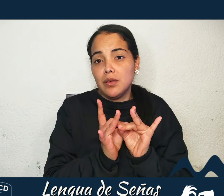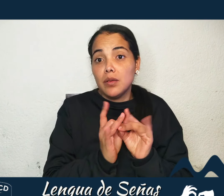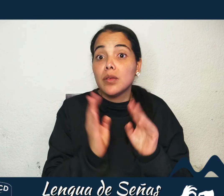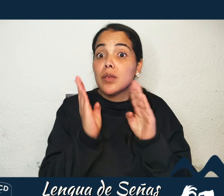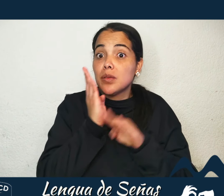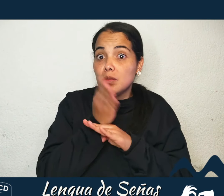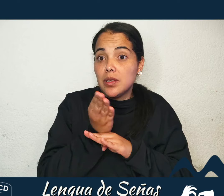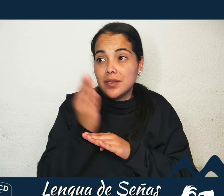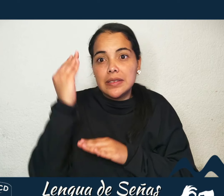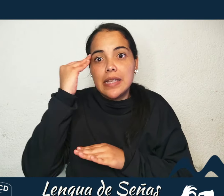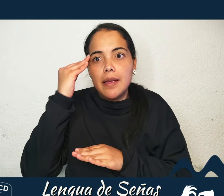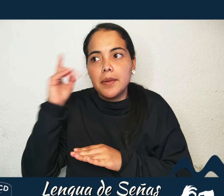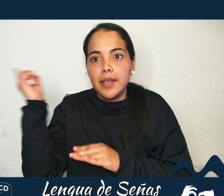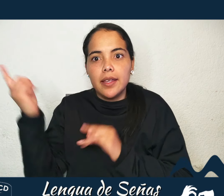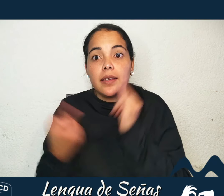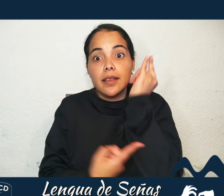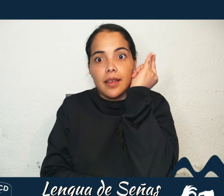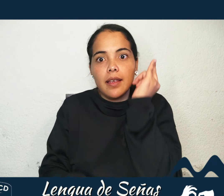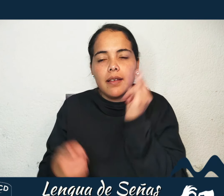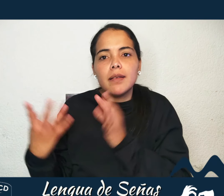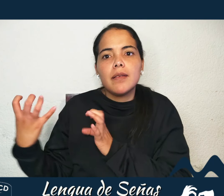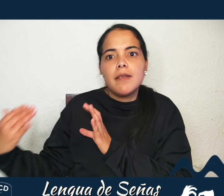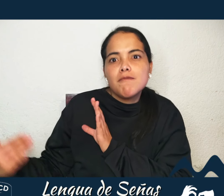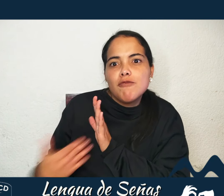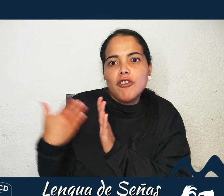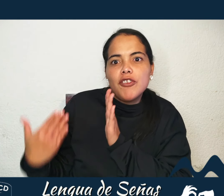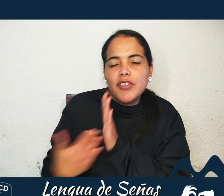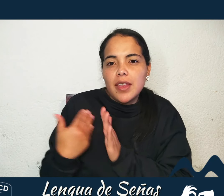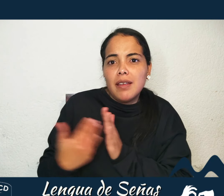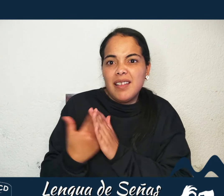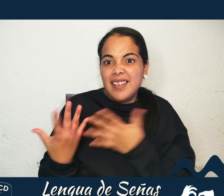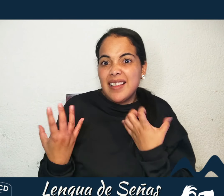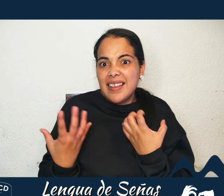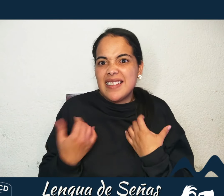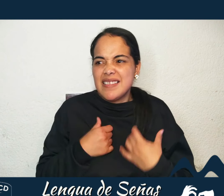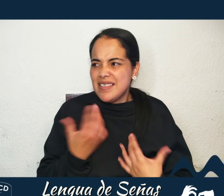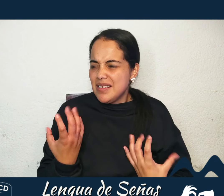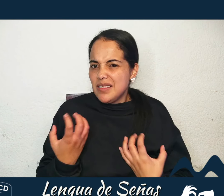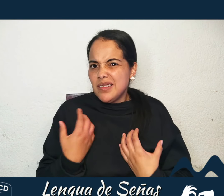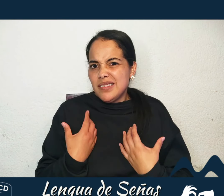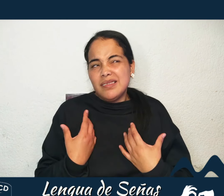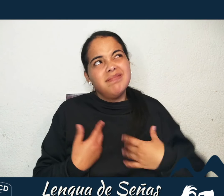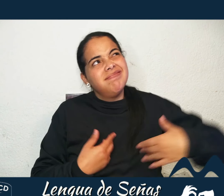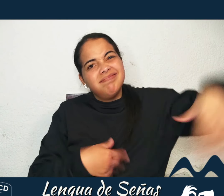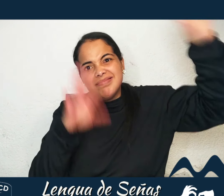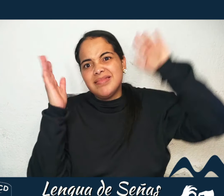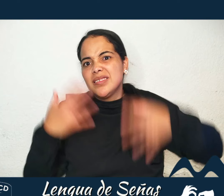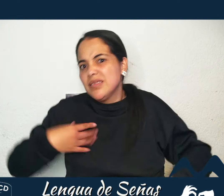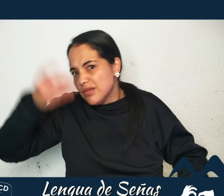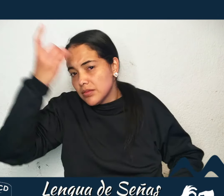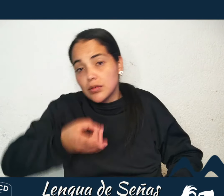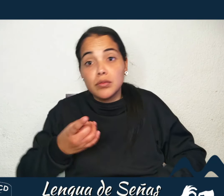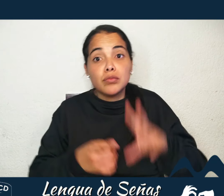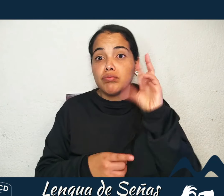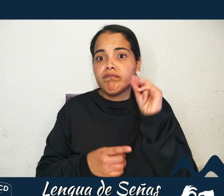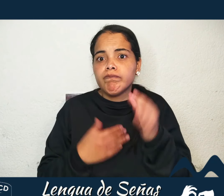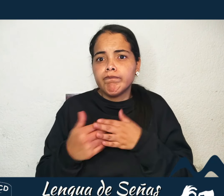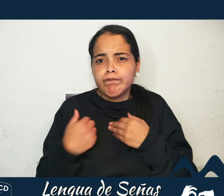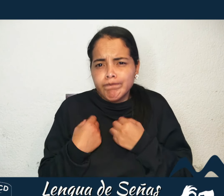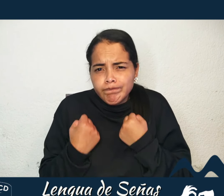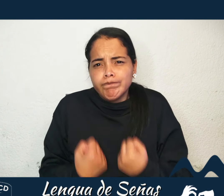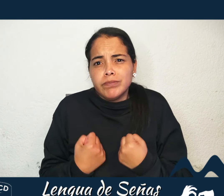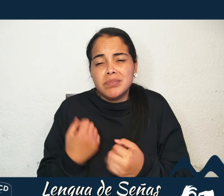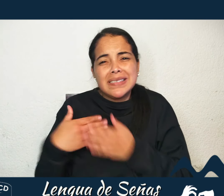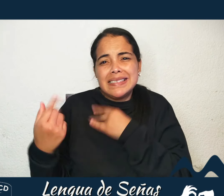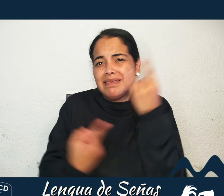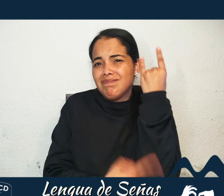propósito de ese aguijón, en primer lugar, era para evitar de que Pablo se jacte de sobremanera. Recordemos que,